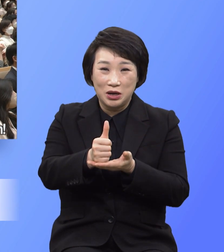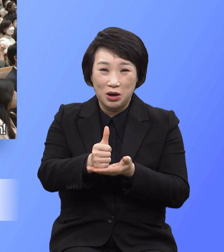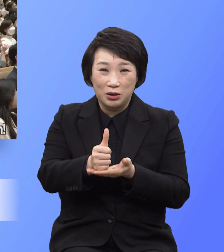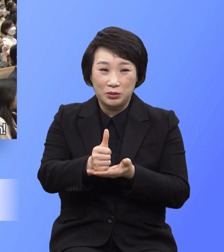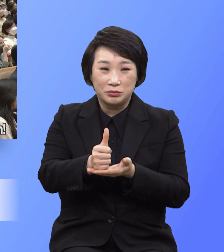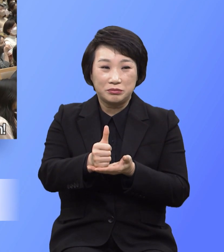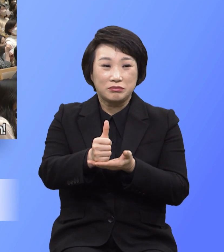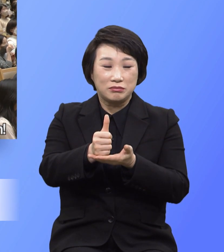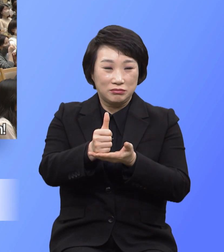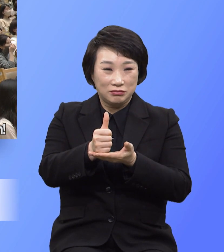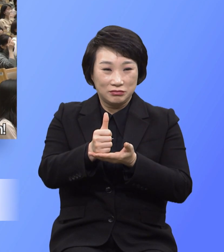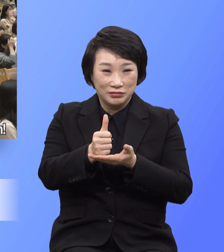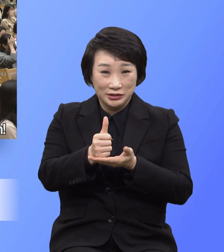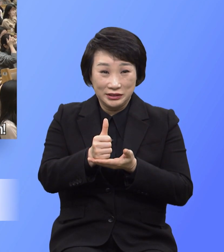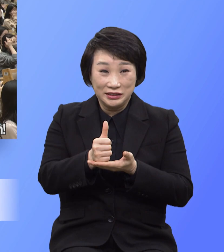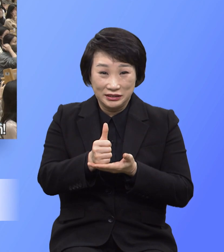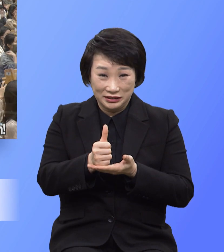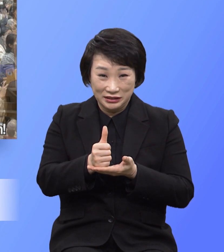모시오